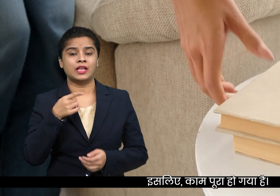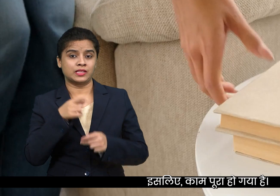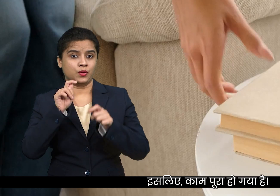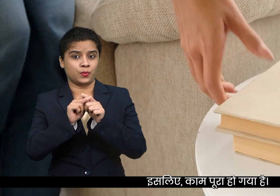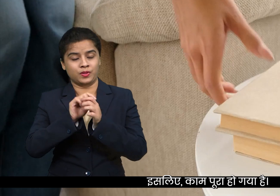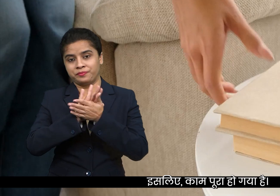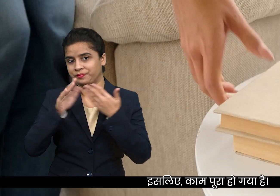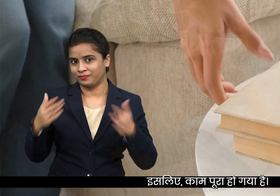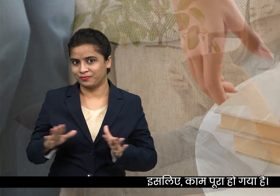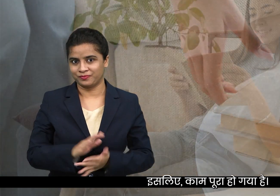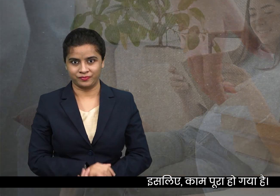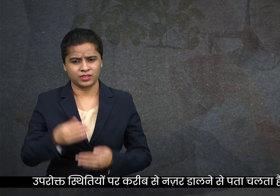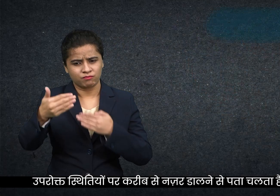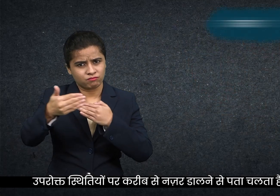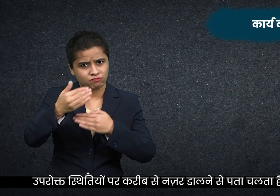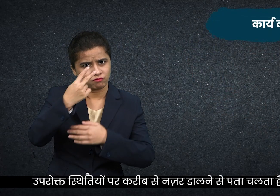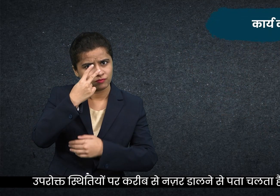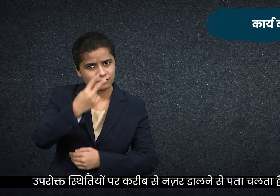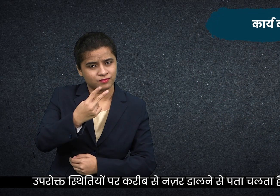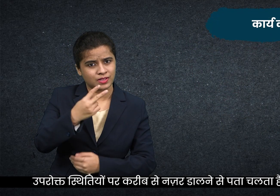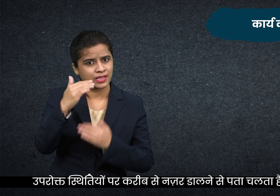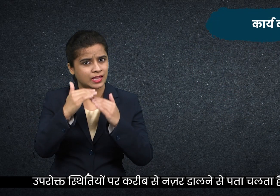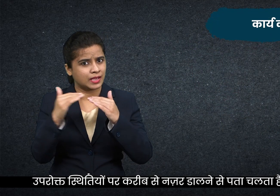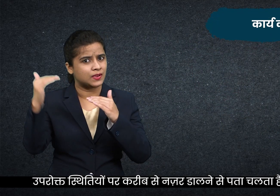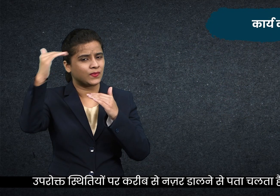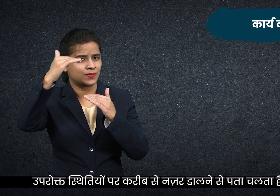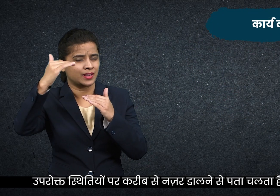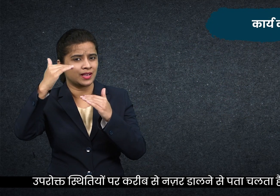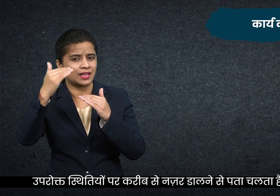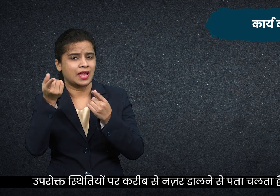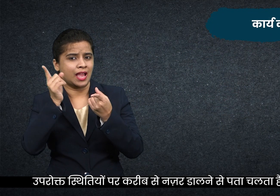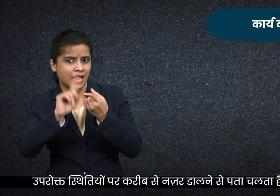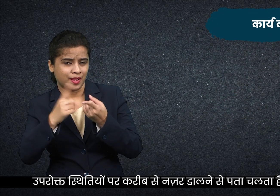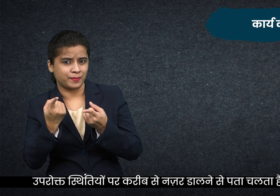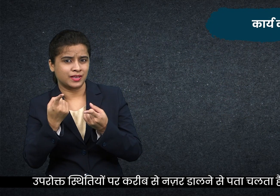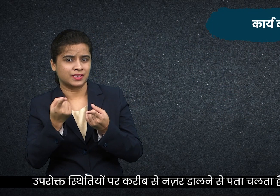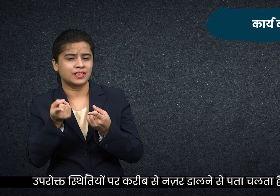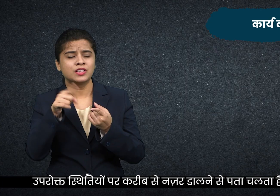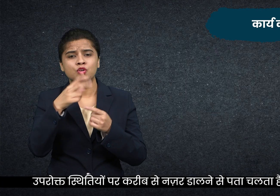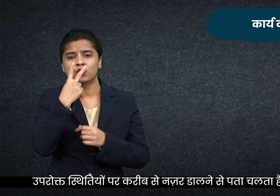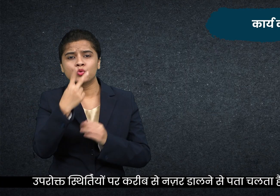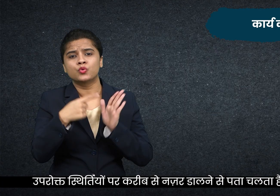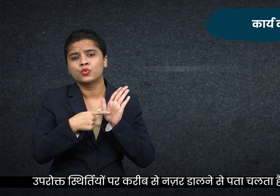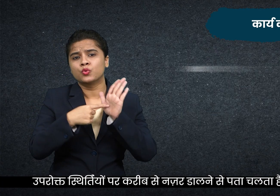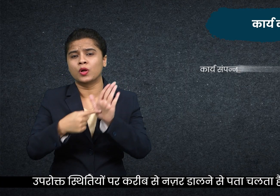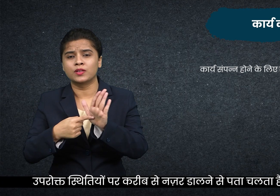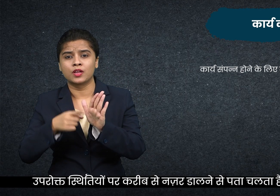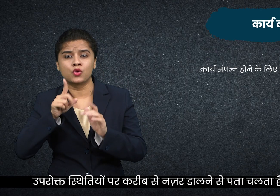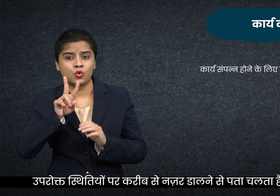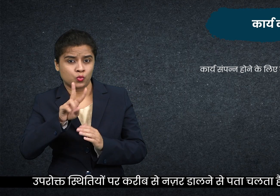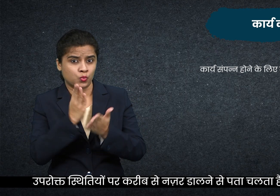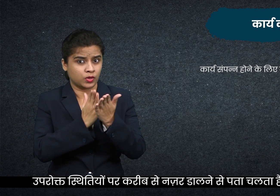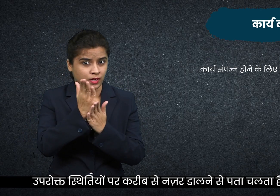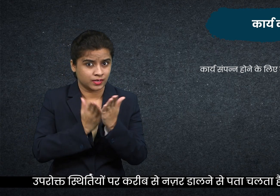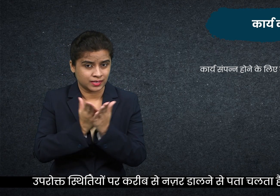इसलिए काम पूरा हो गया है। उपरोक्त स्थितियों पर करीब से नजर डालने से पता चलता है कि काम करने के